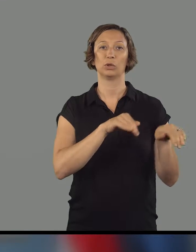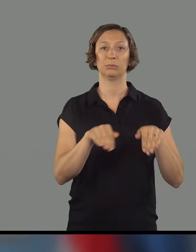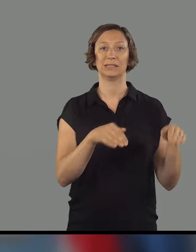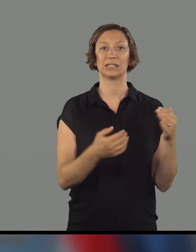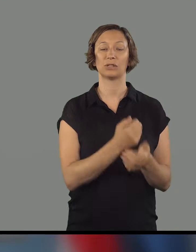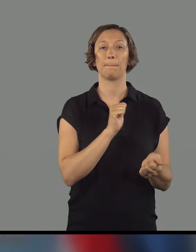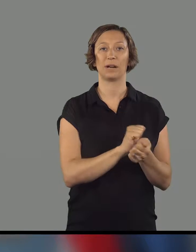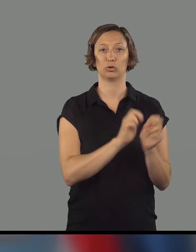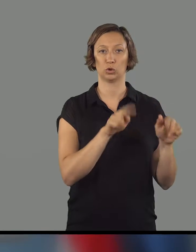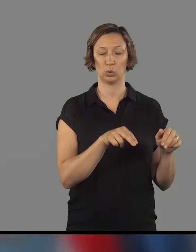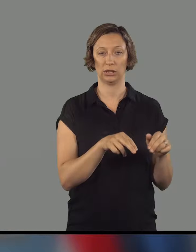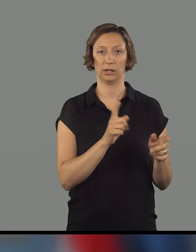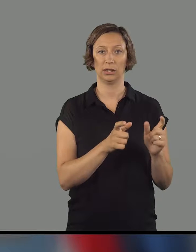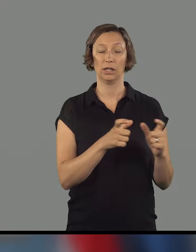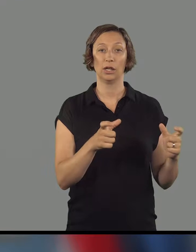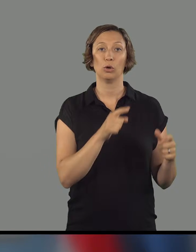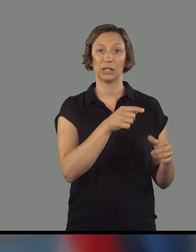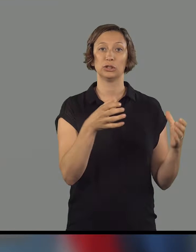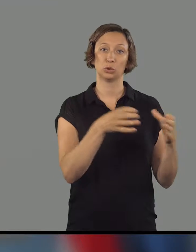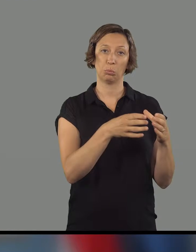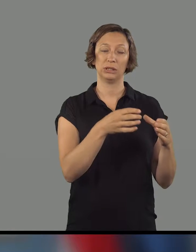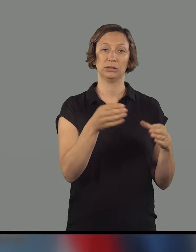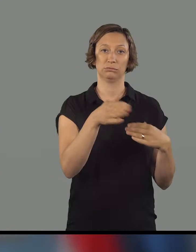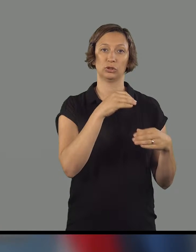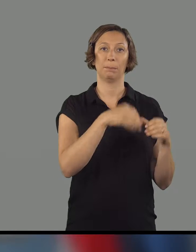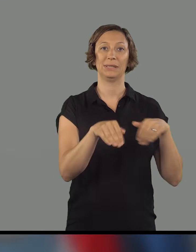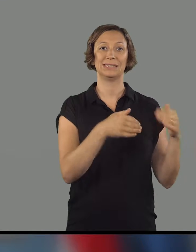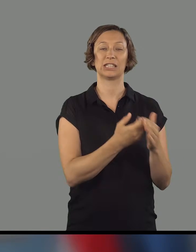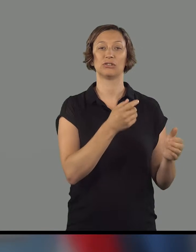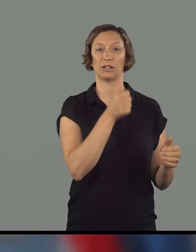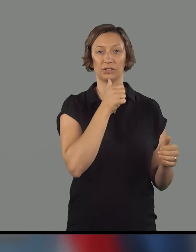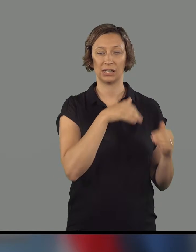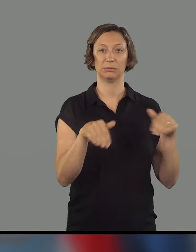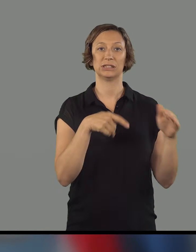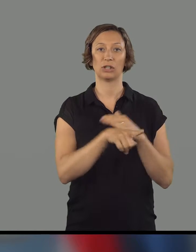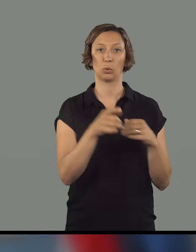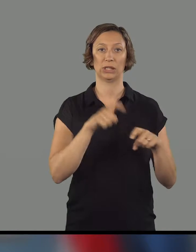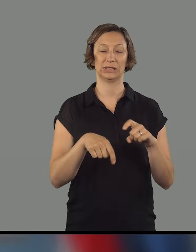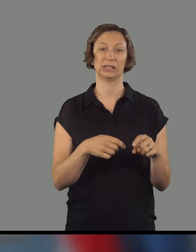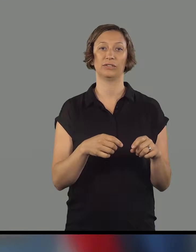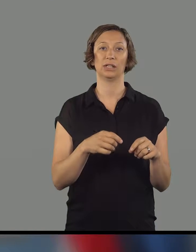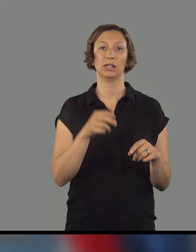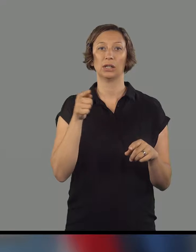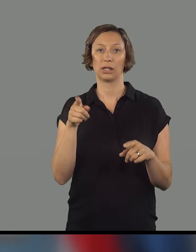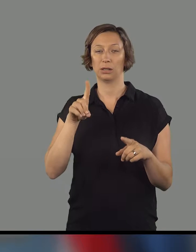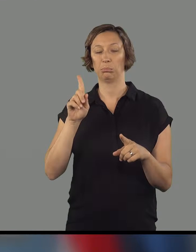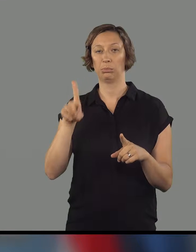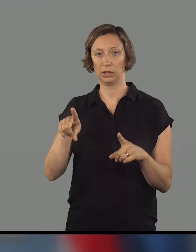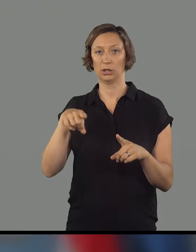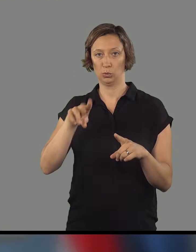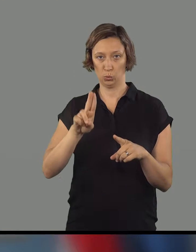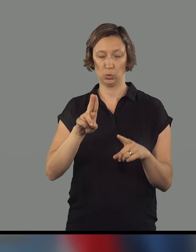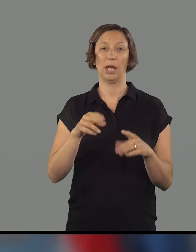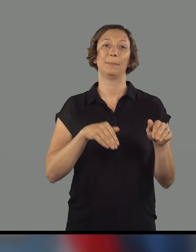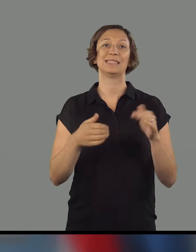Ministrstvo za pravosodje. V tej skupini sodelujejo tako Ministrstvo za finance, Ministrstvo za notranje zadeve, GPU,